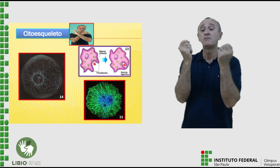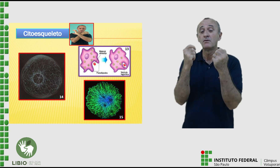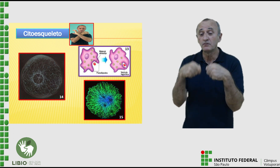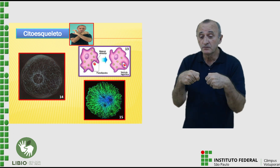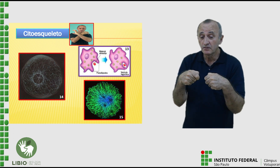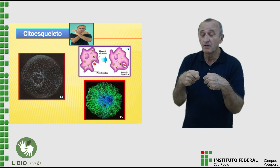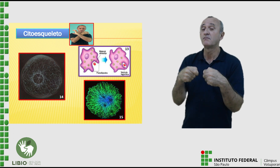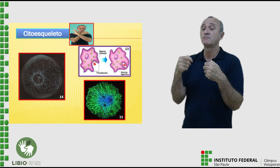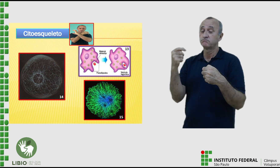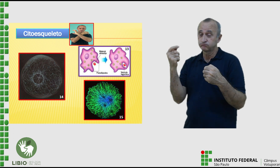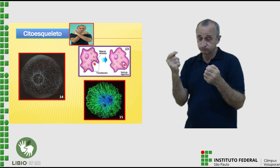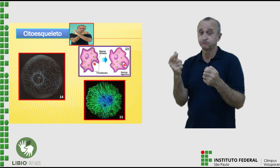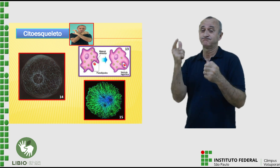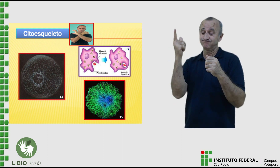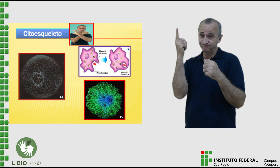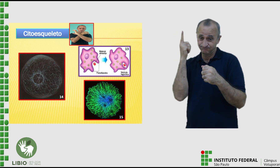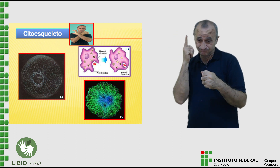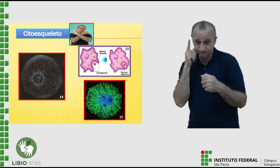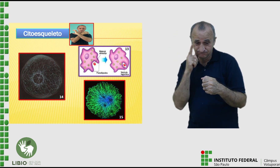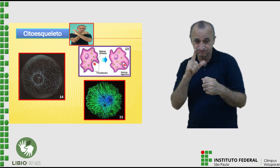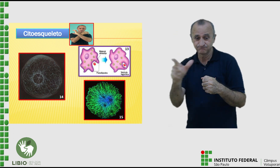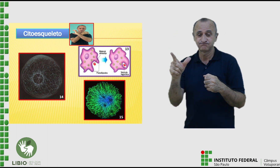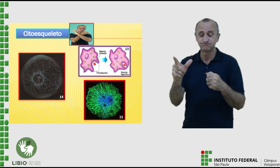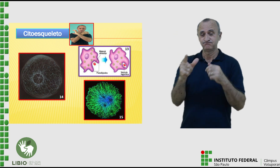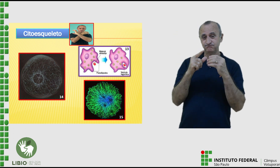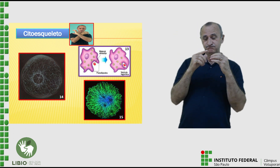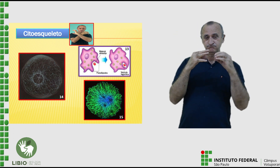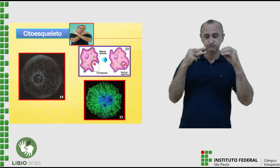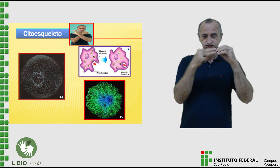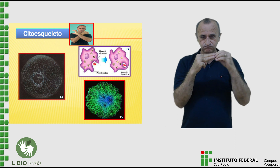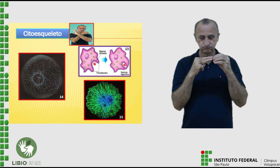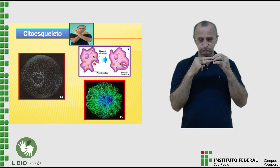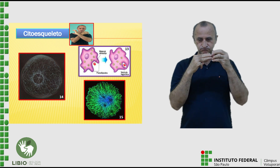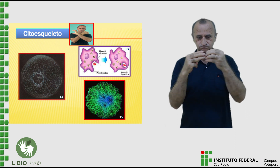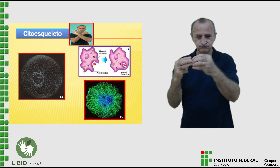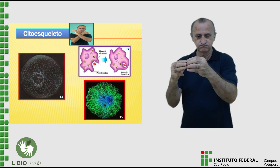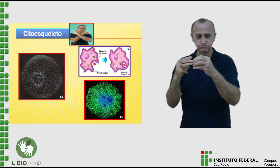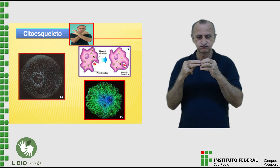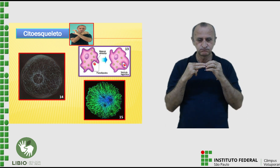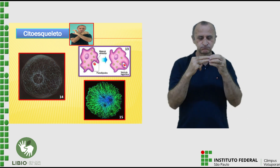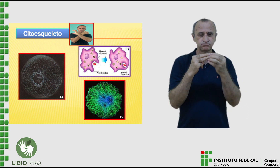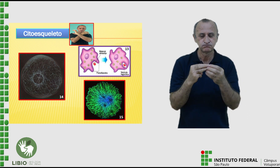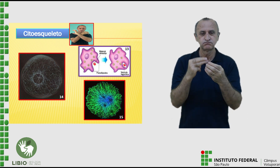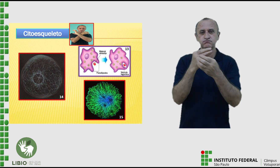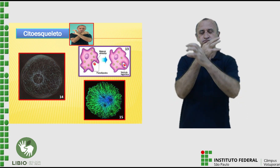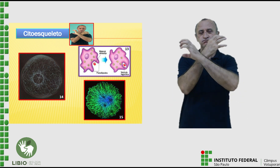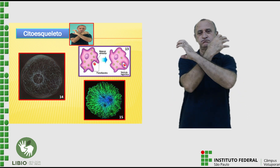Isso é possível graças à capacidade de mobilidade celular